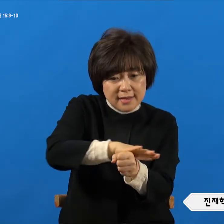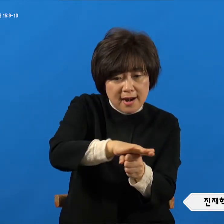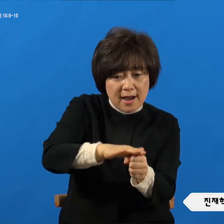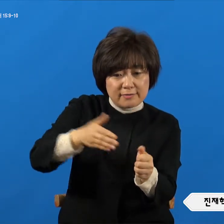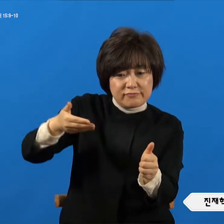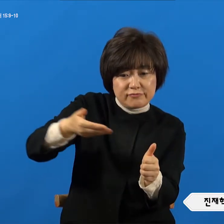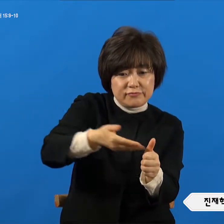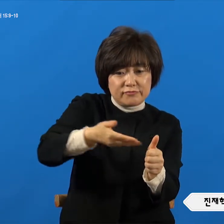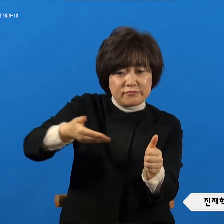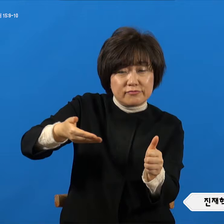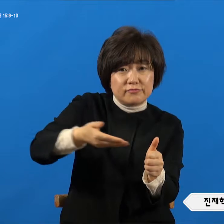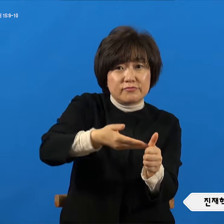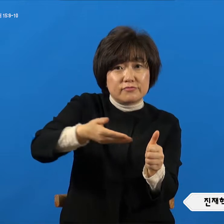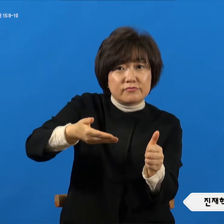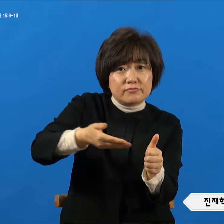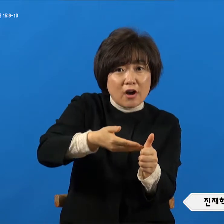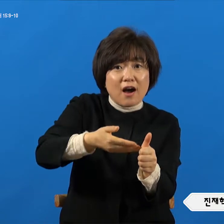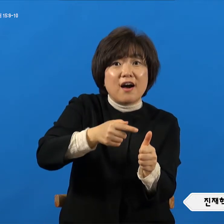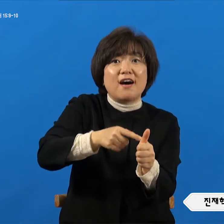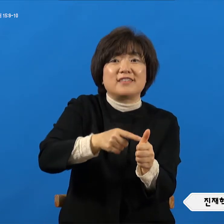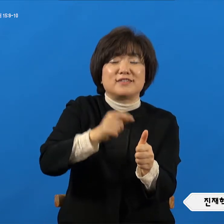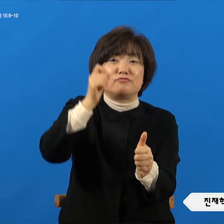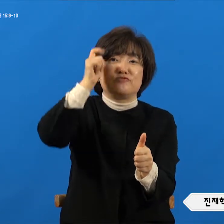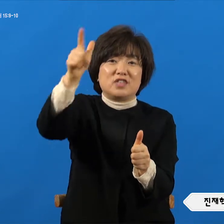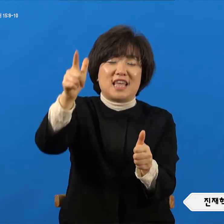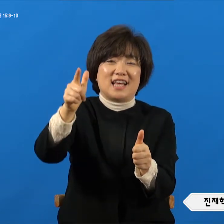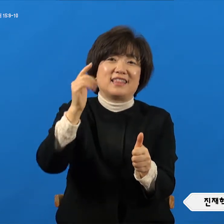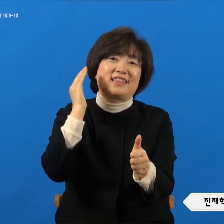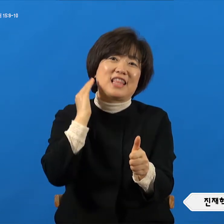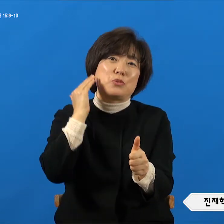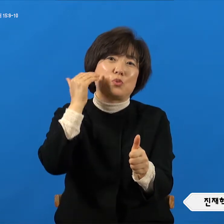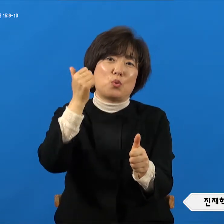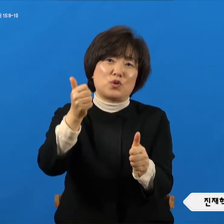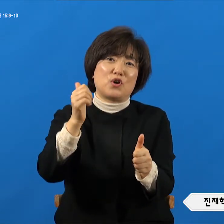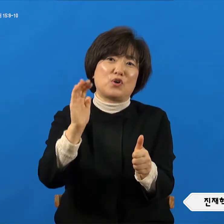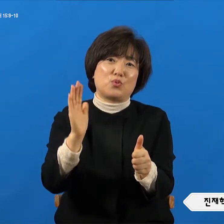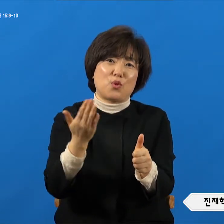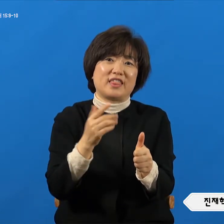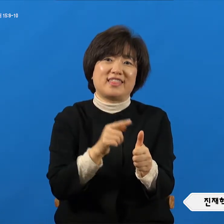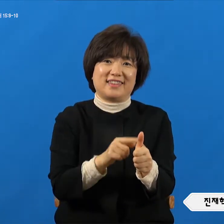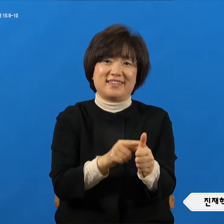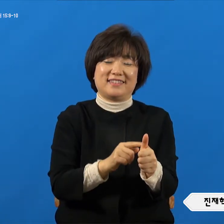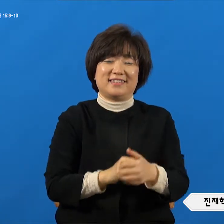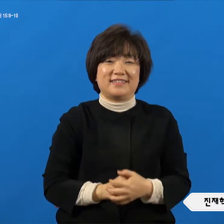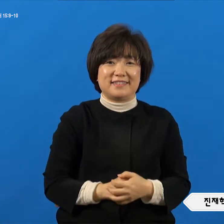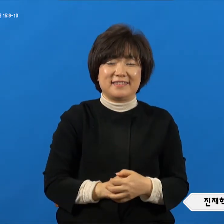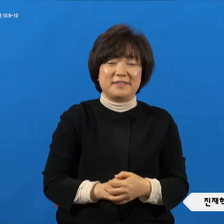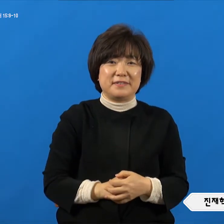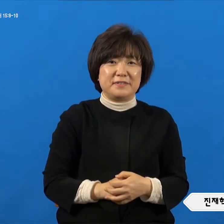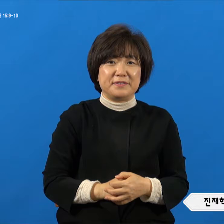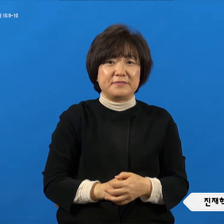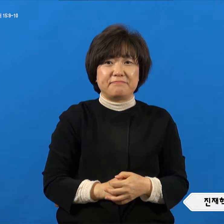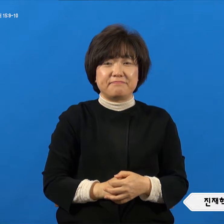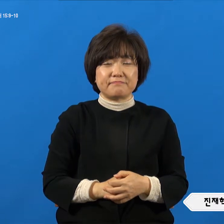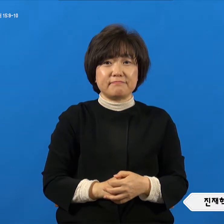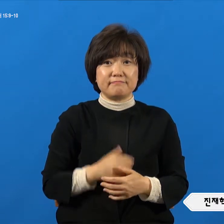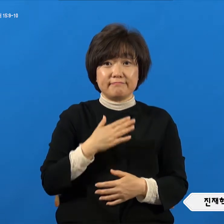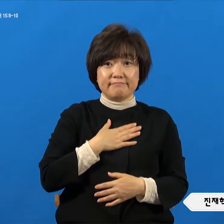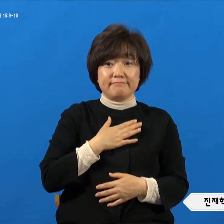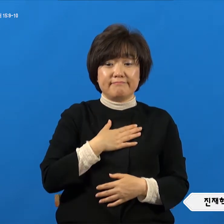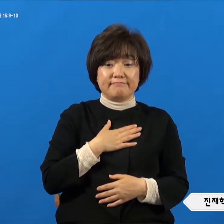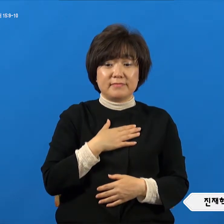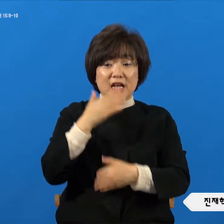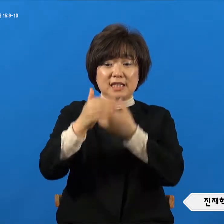큰 영향력을 끼치는 위대한 인물이 된 사건을 우리는 생각해 봅니다. 저는